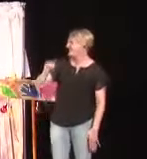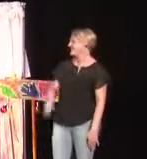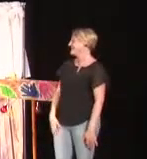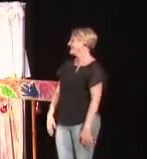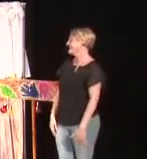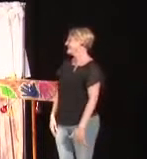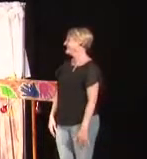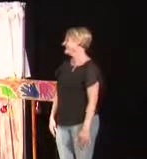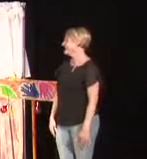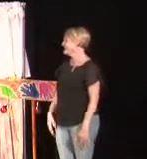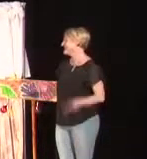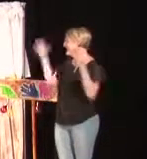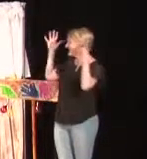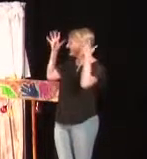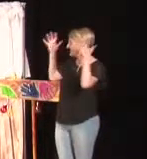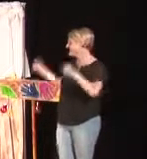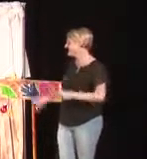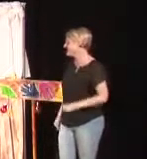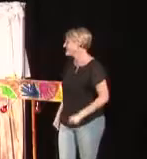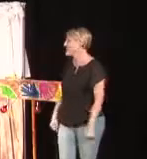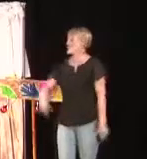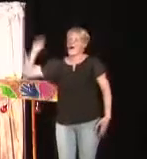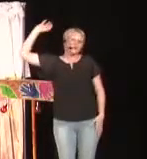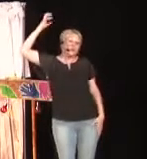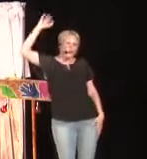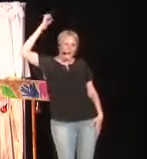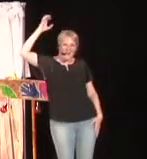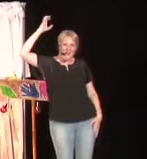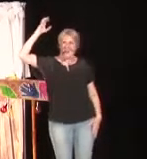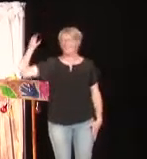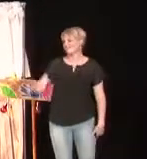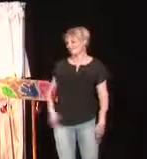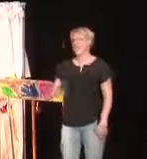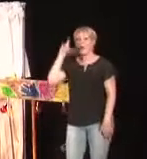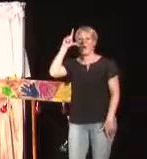reste là. Les soleils, Louis et Tao.